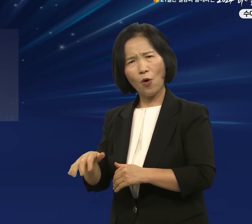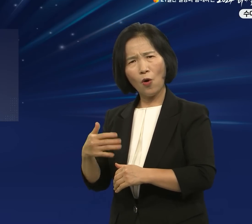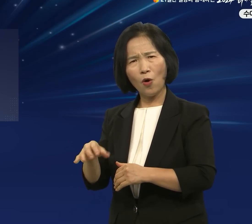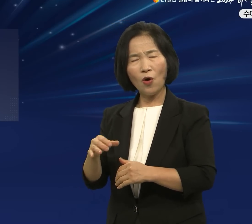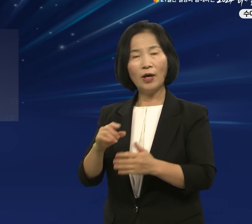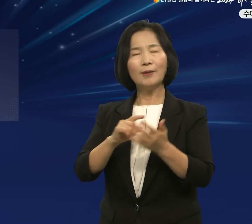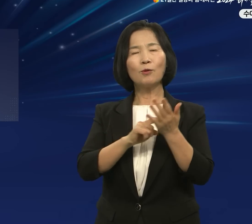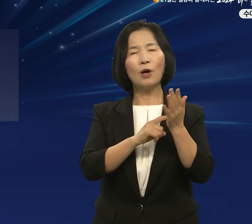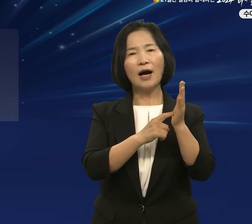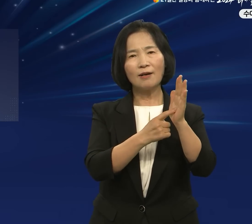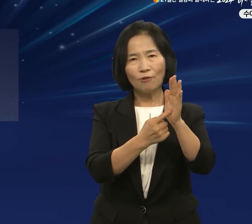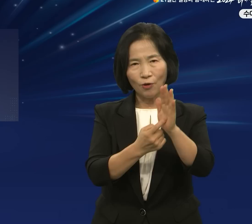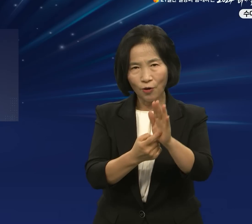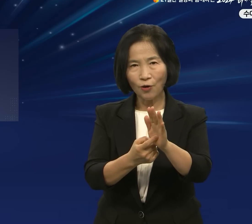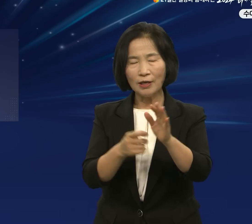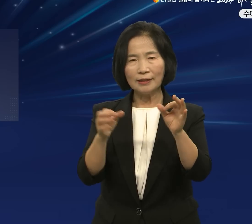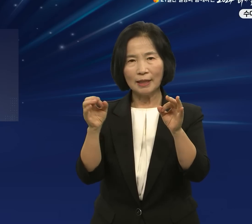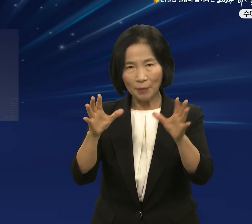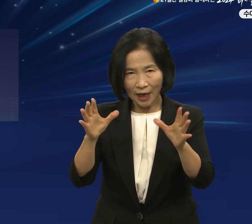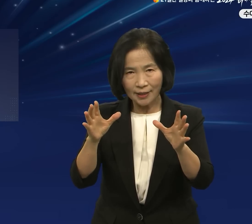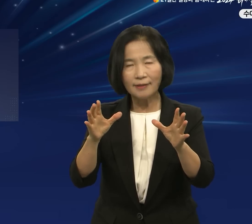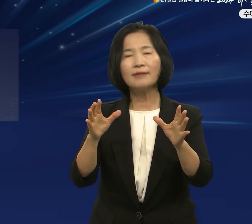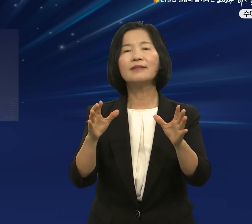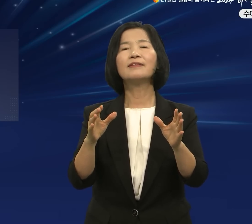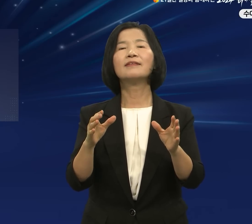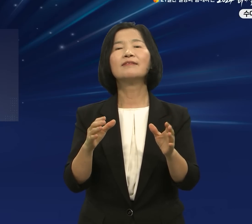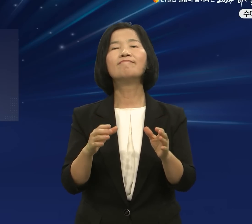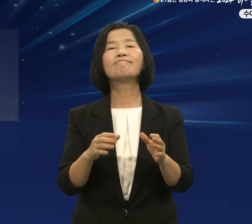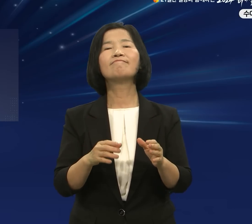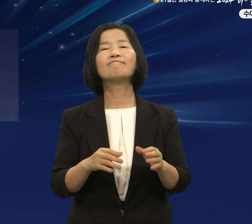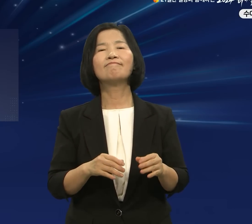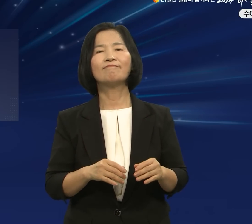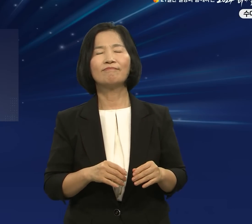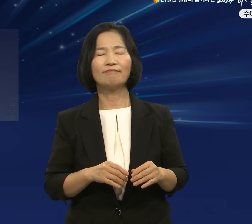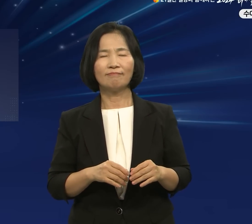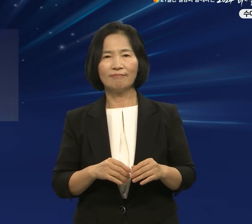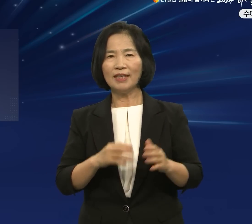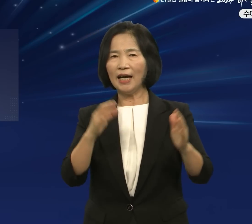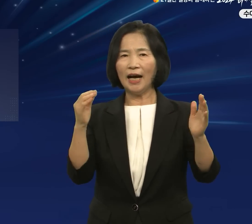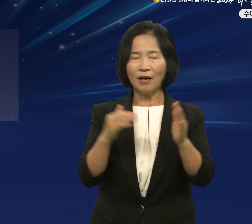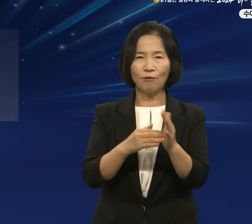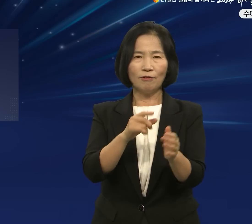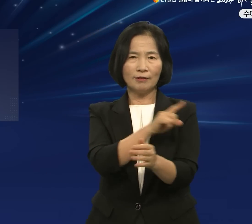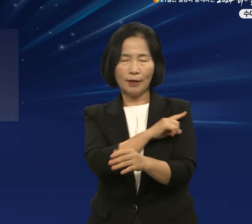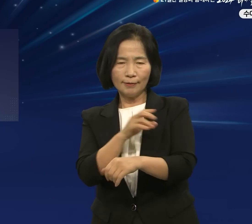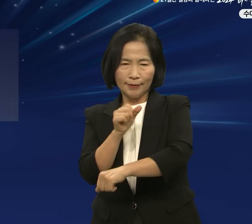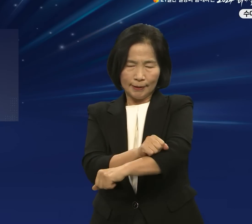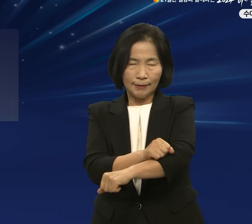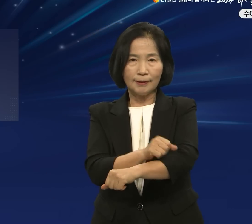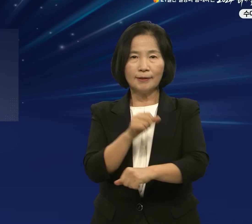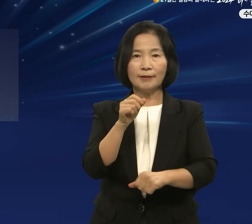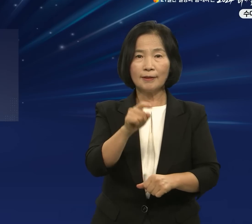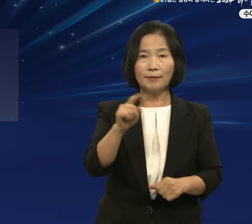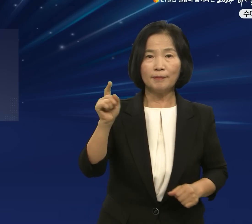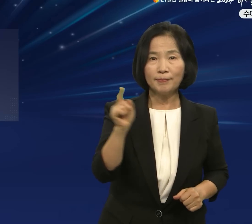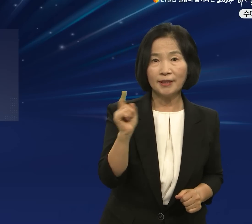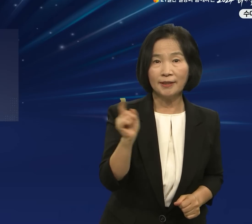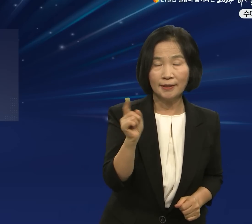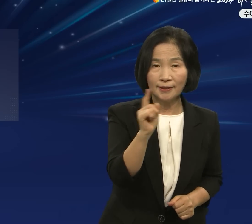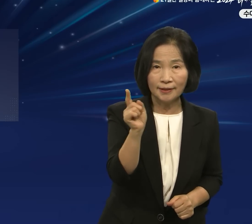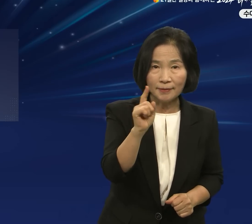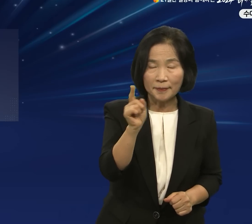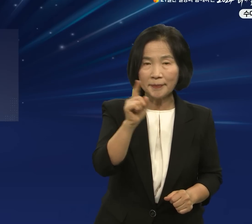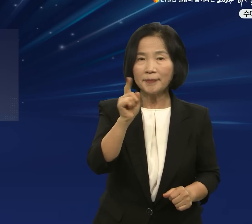광고 잠깐 하면 제일 잘하는 것이 있습니다. 그것은